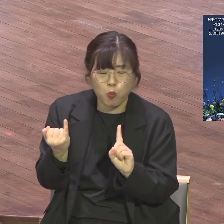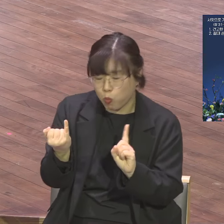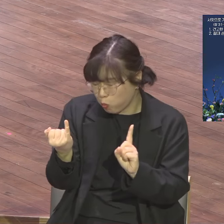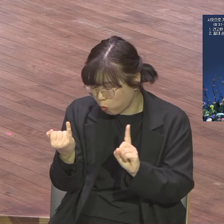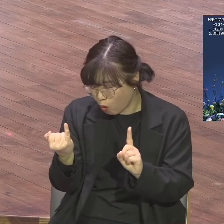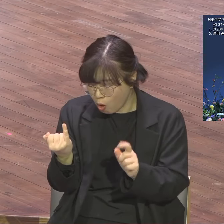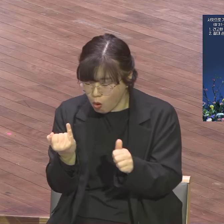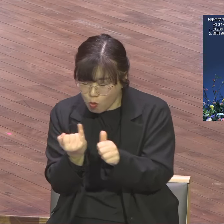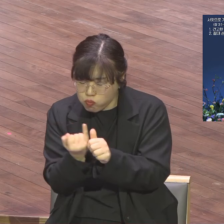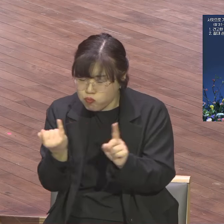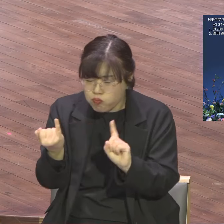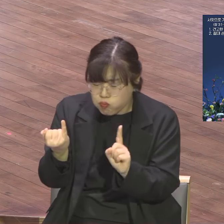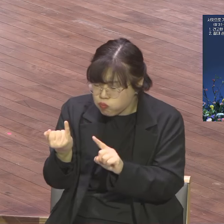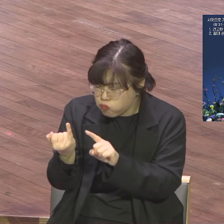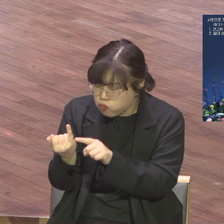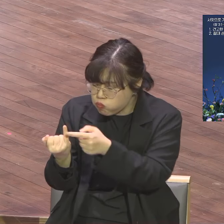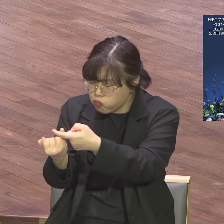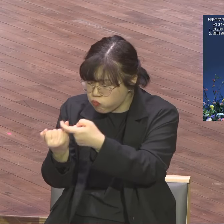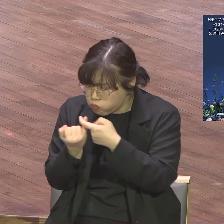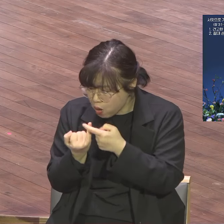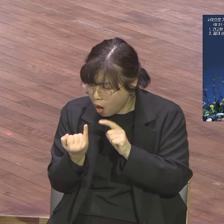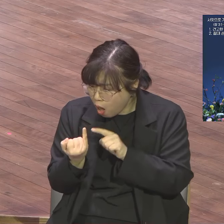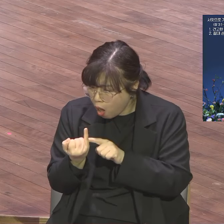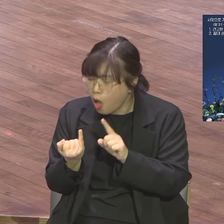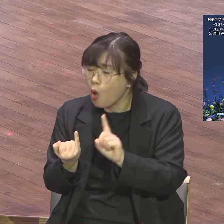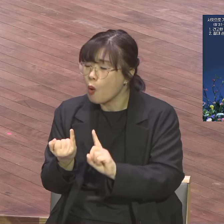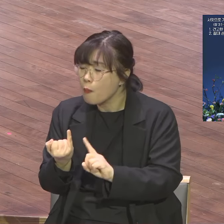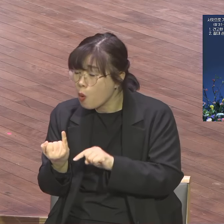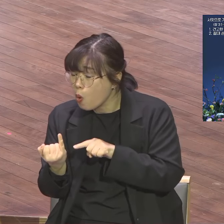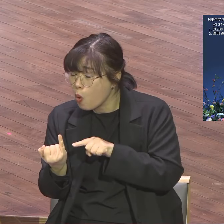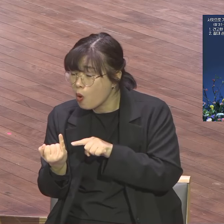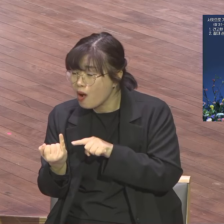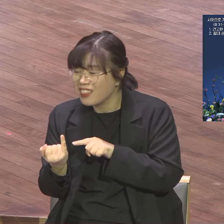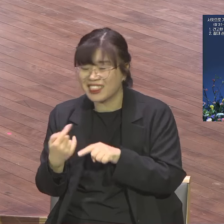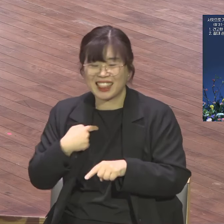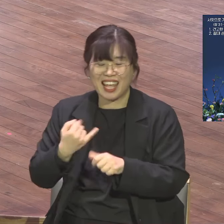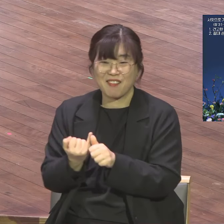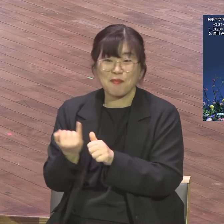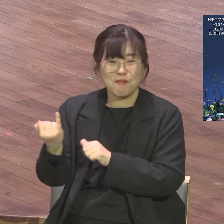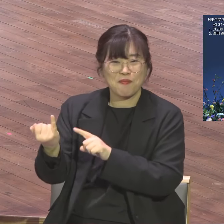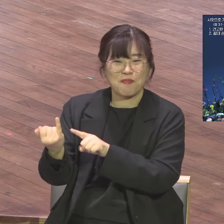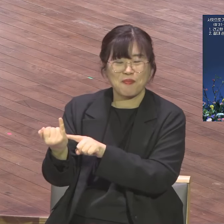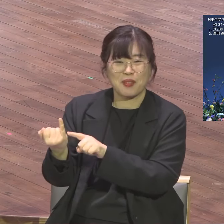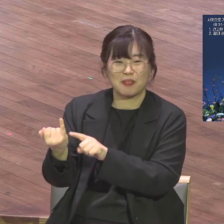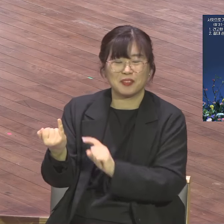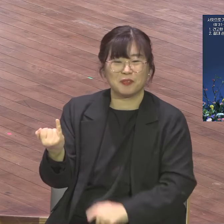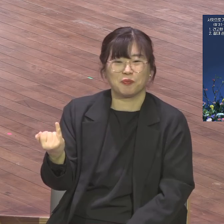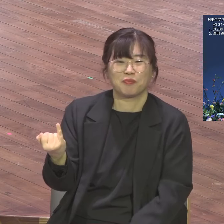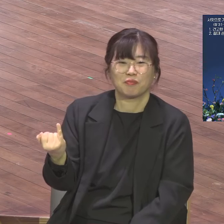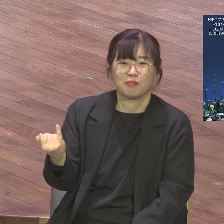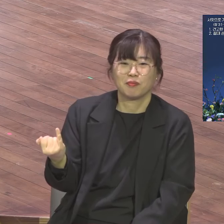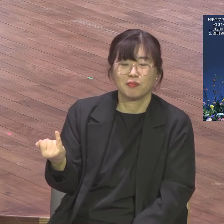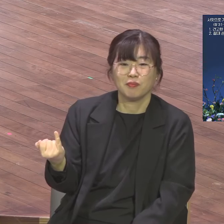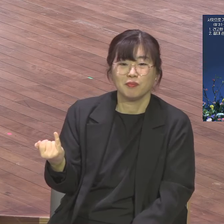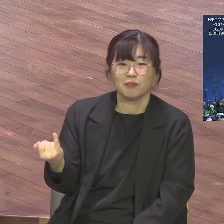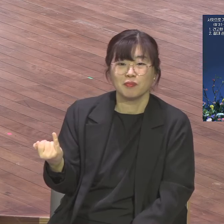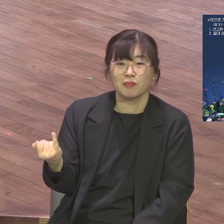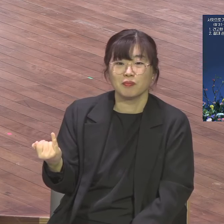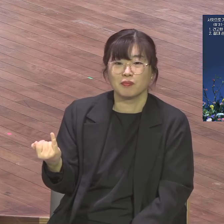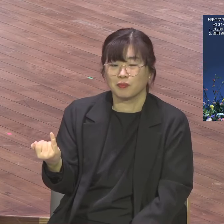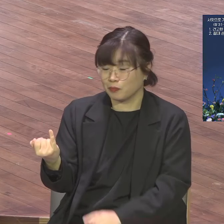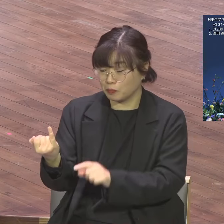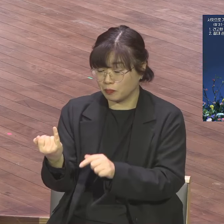그래서 내가 집 사람 만나서 만나면 마침 아르바이트 하려고 이 성적표를 가 있더라고. 딱